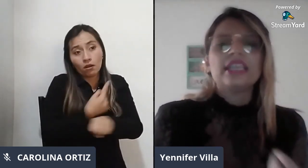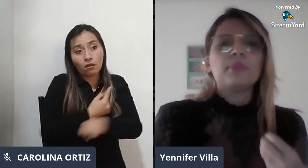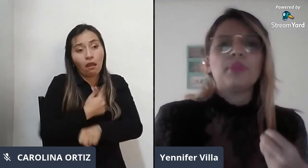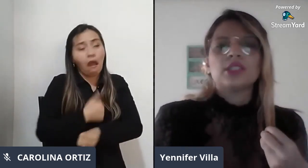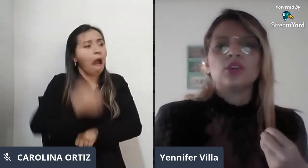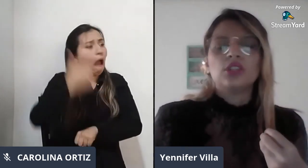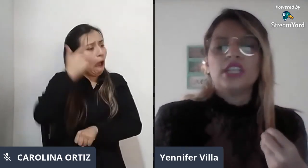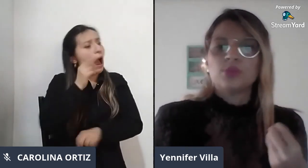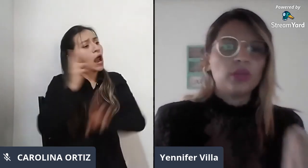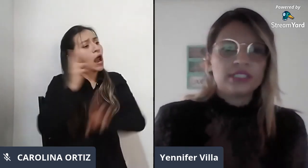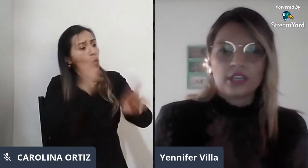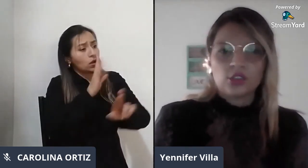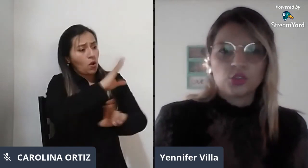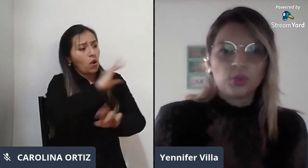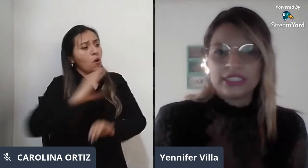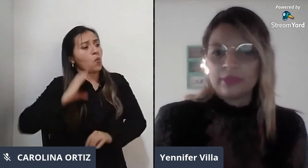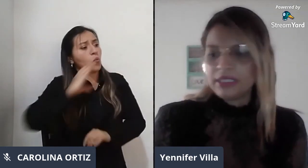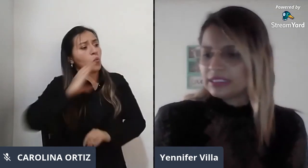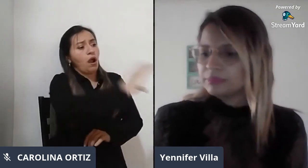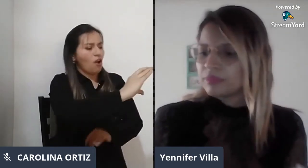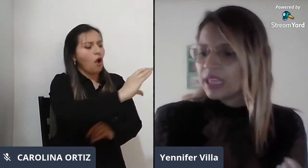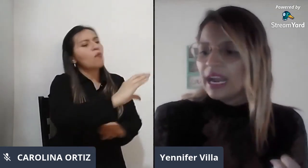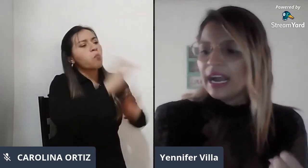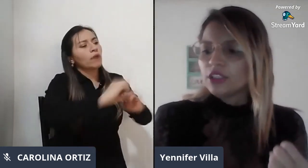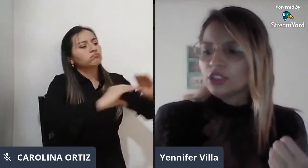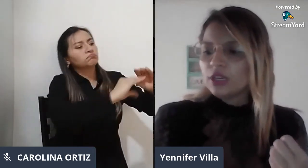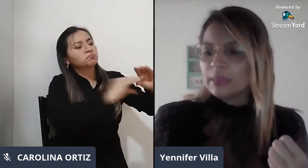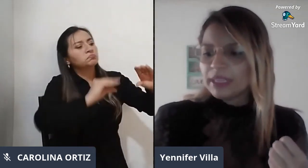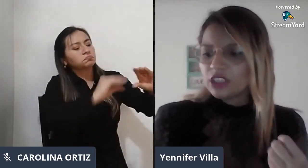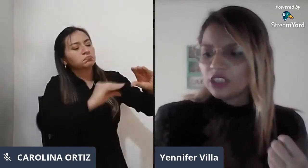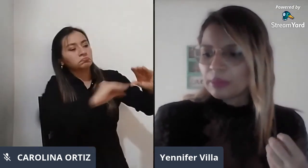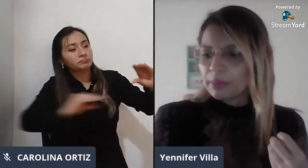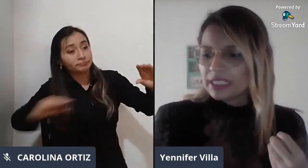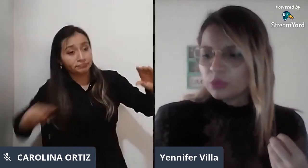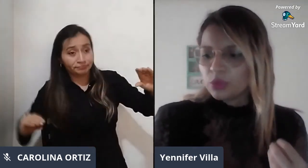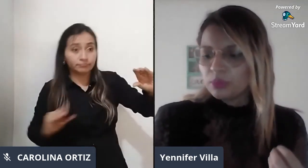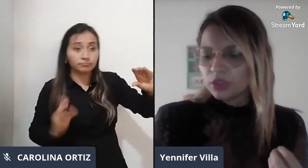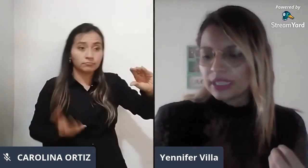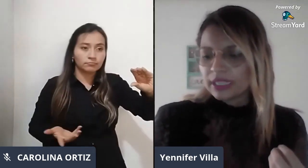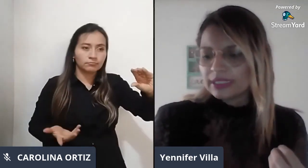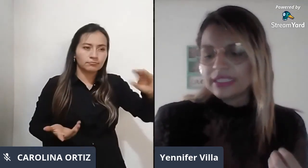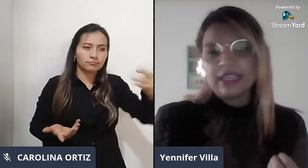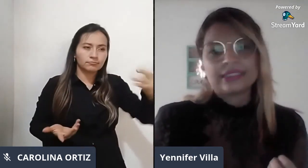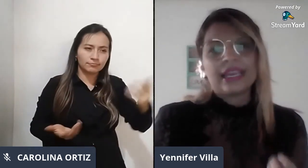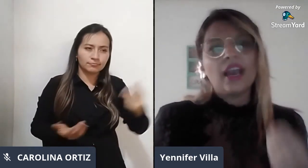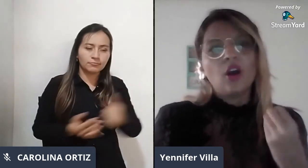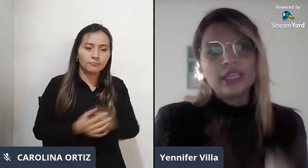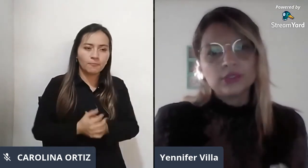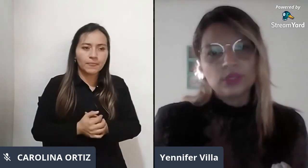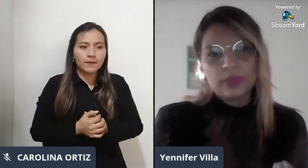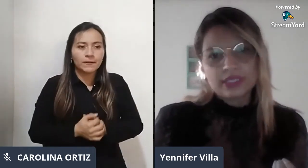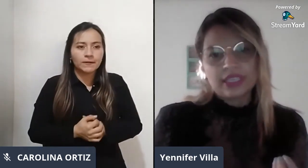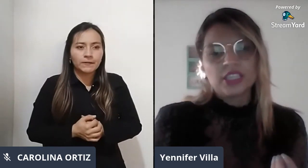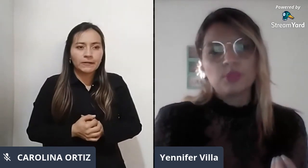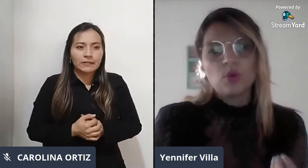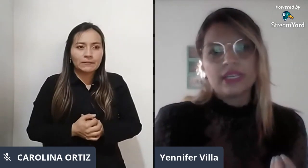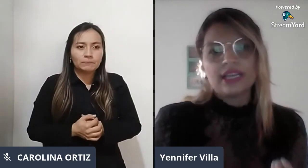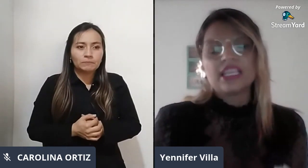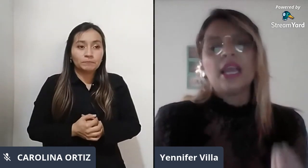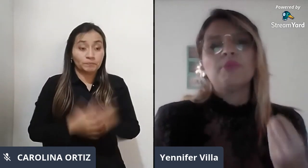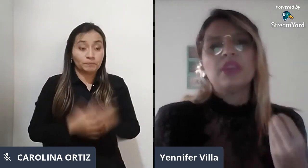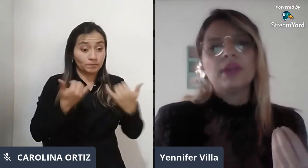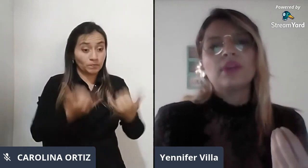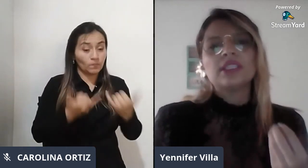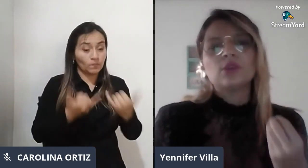recortes y de paso desmovilizarnos políticamente. Hay otro elemento que me parece muy importante y es que hoy las universidades